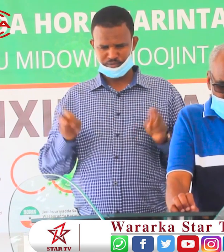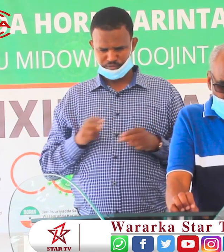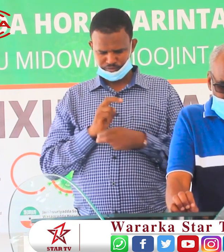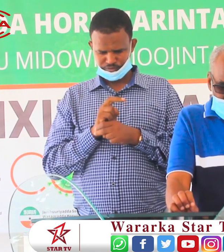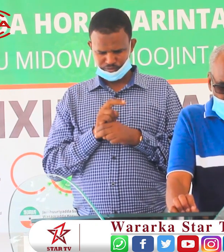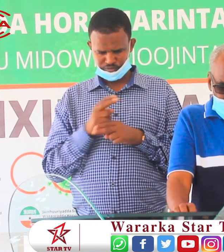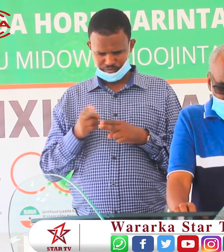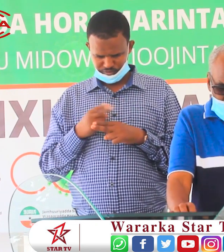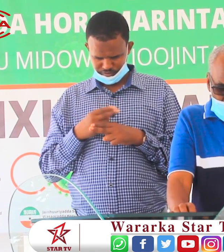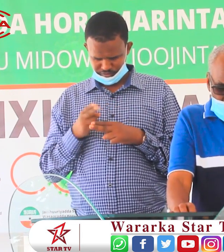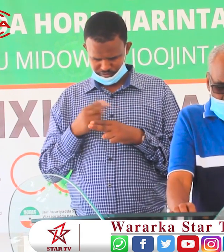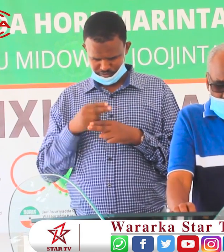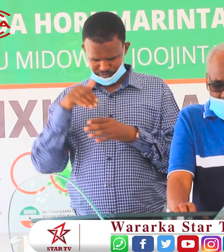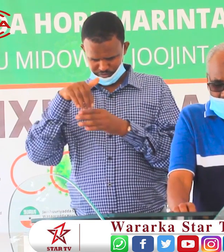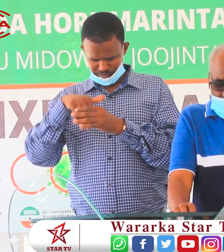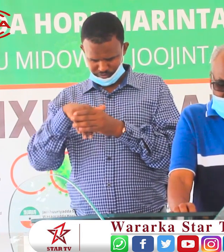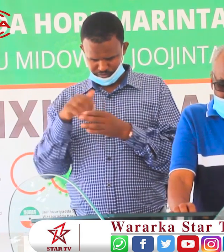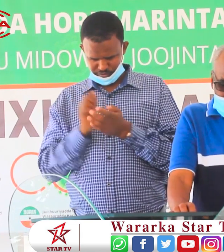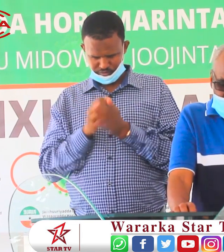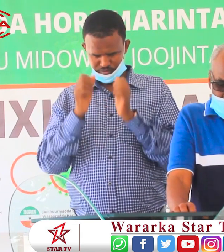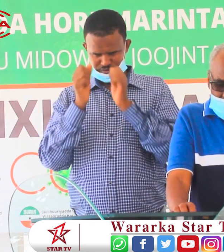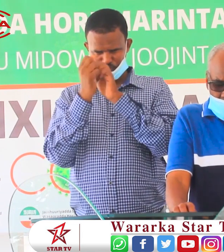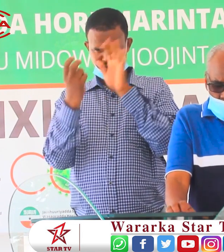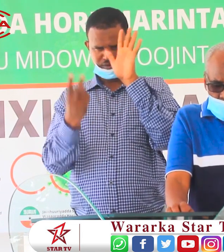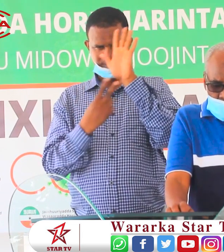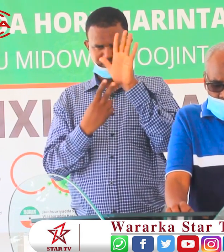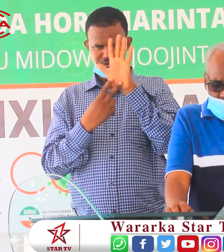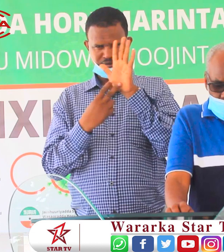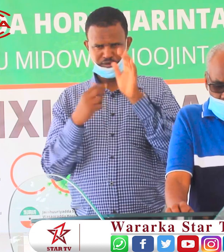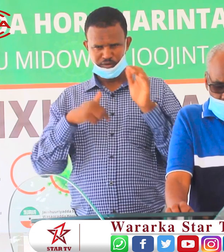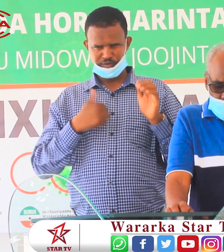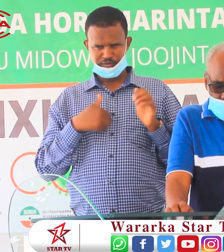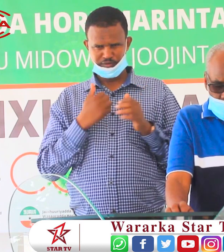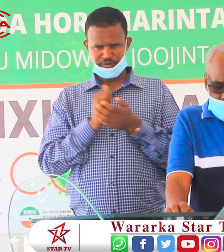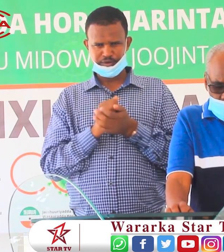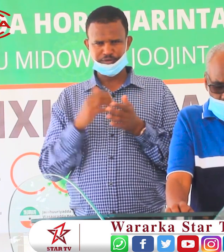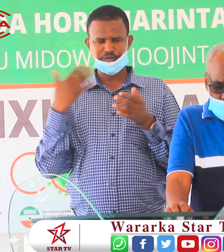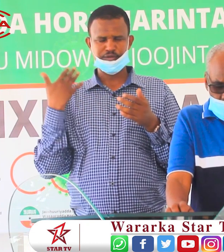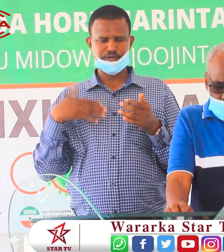waa 72 qof tirada laga saaray meesha dadka lagu daweeyo